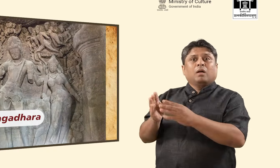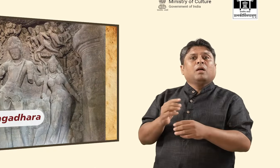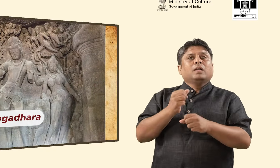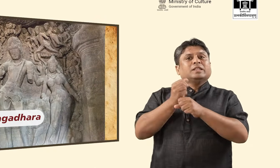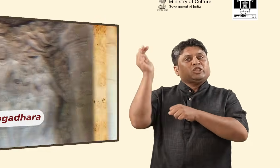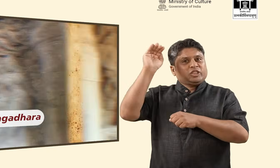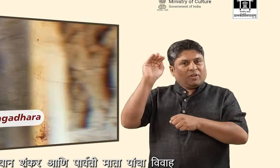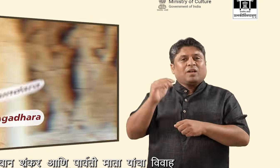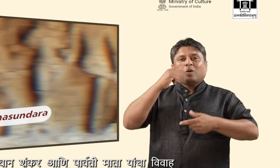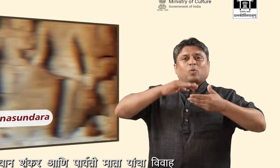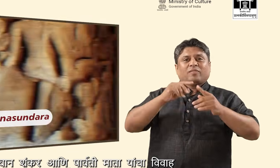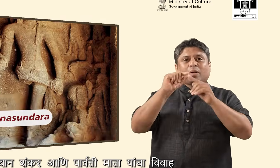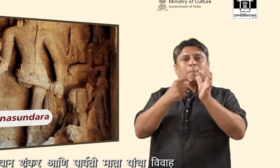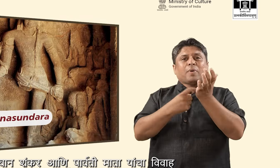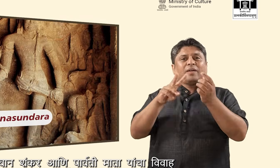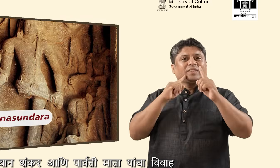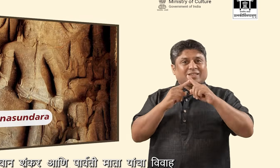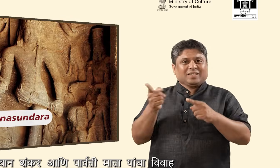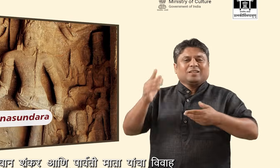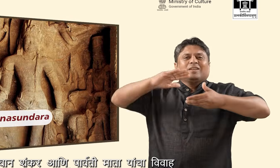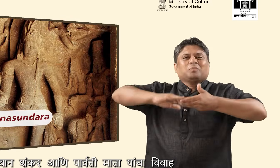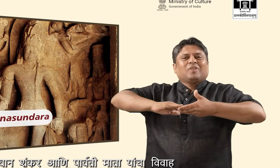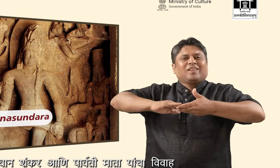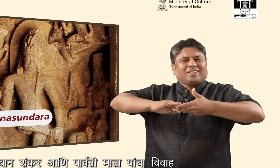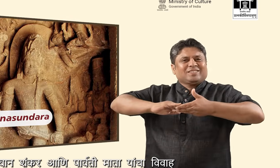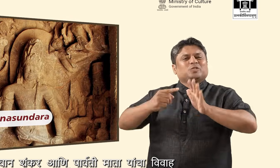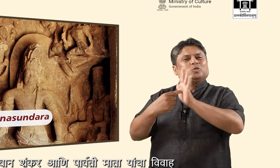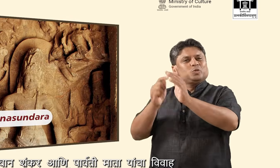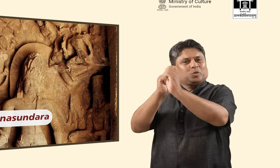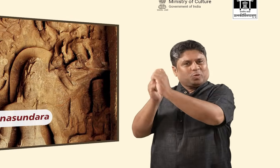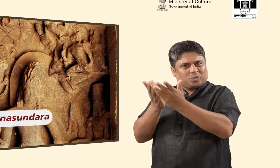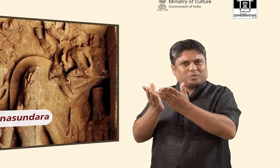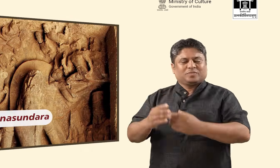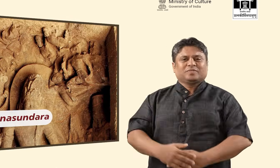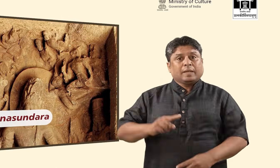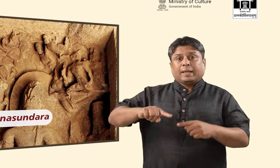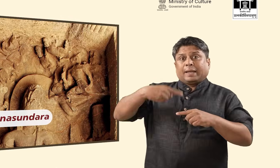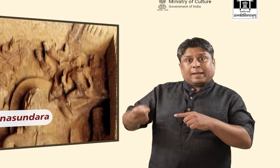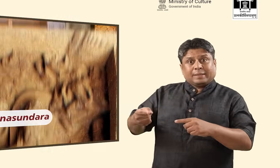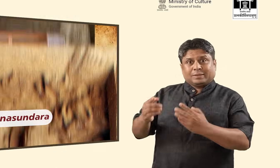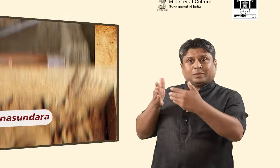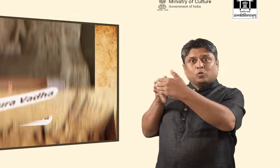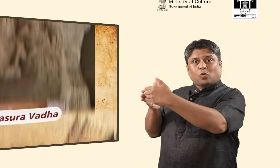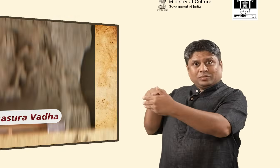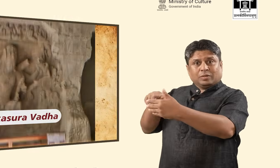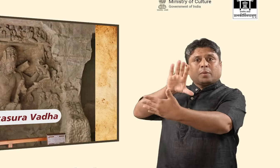कल्याण सुंदर, भगवान शंकर आणि पार्वती माता यांचा विवाह सोहळा, अंधकासुर